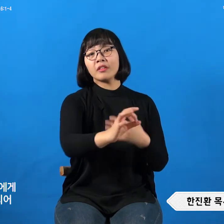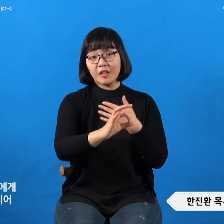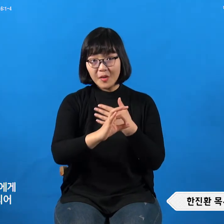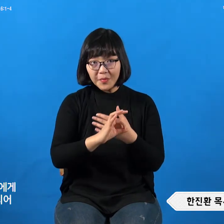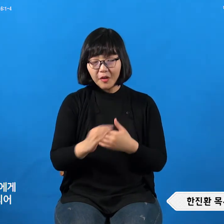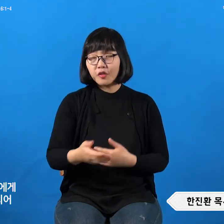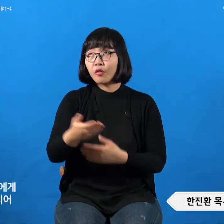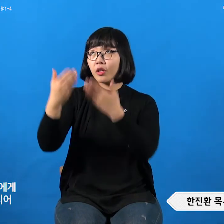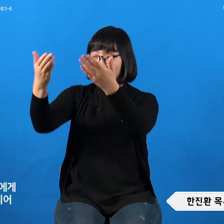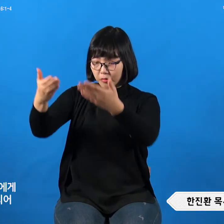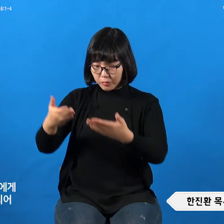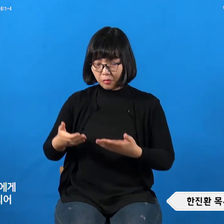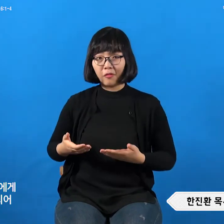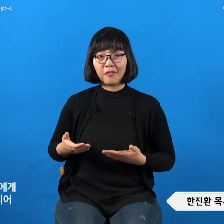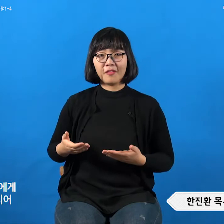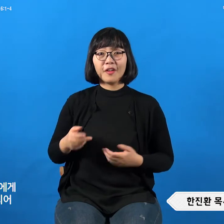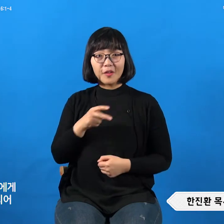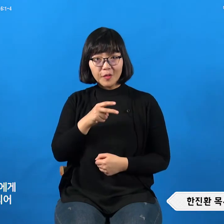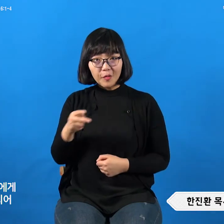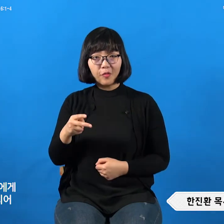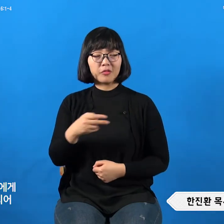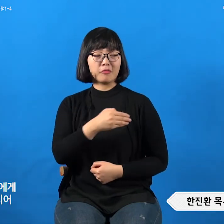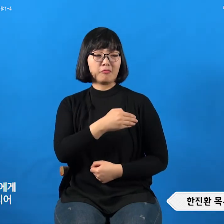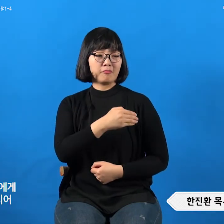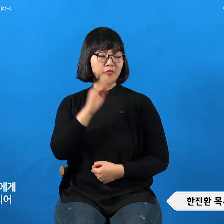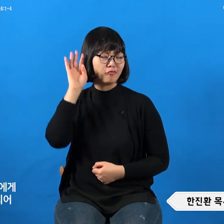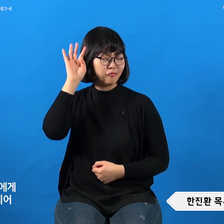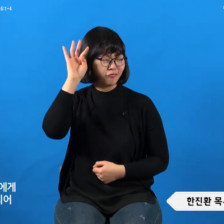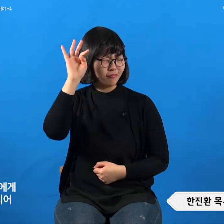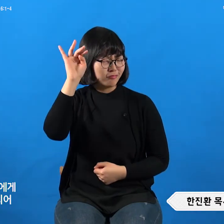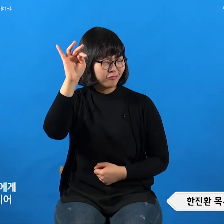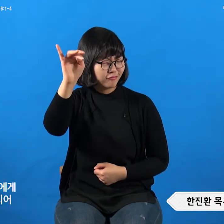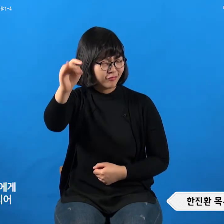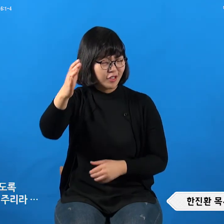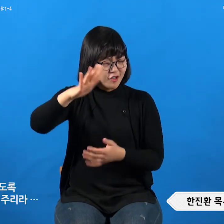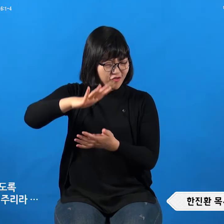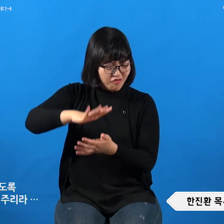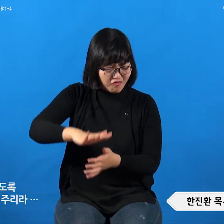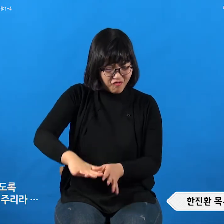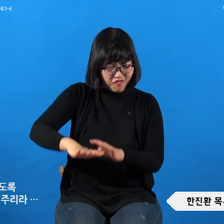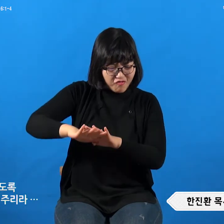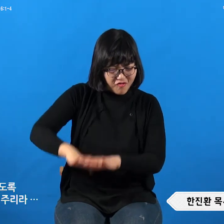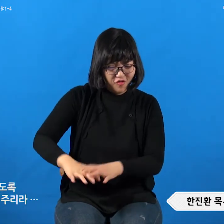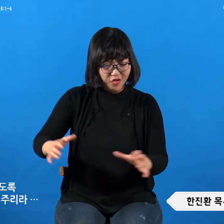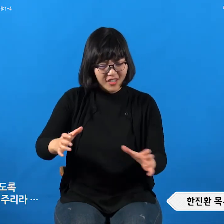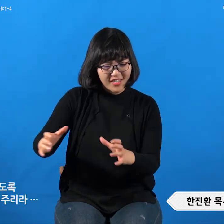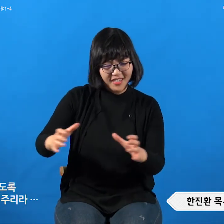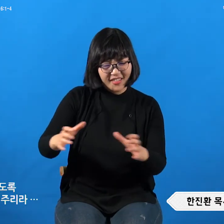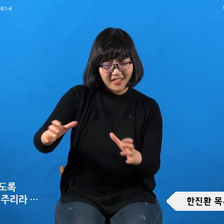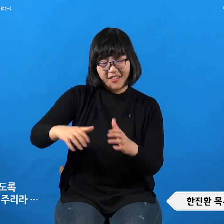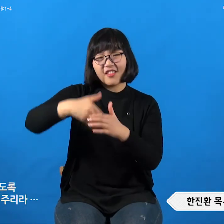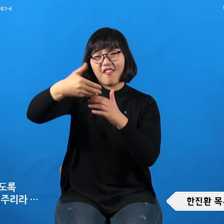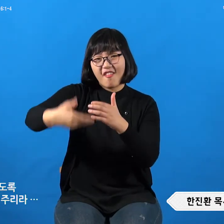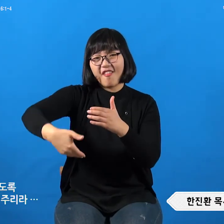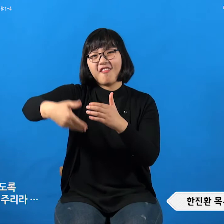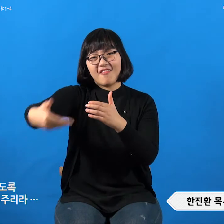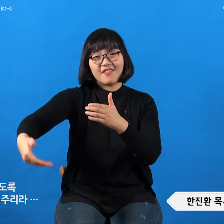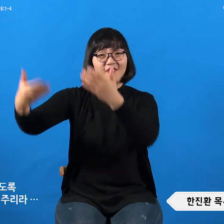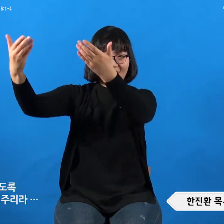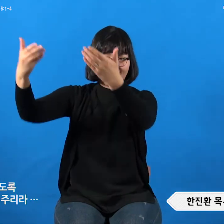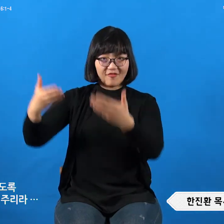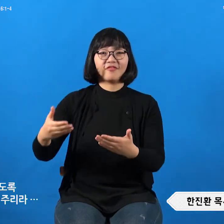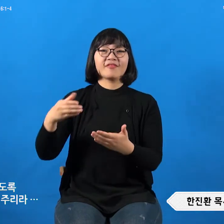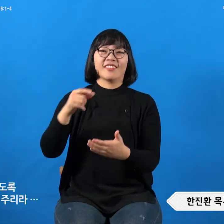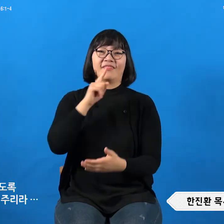그리하면 너희에게 줄 것이니 곧 후히 되어 누르고 흔들어 넘치도록 하여 너희에게